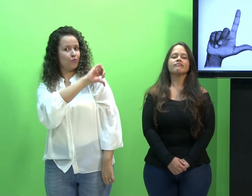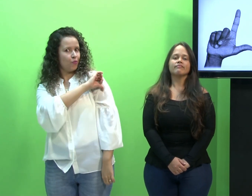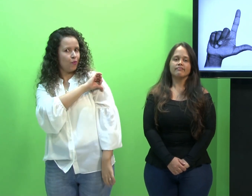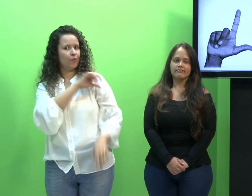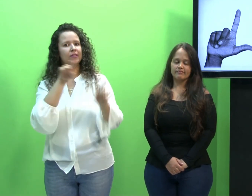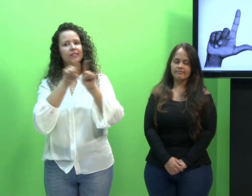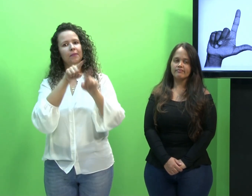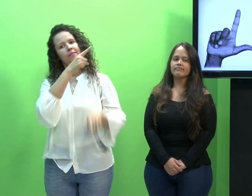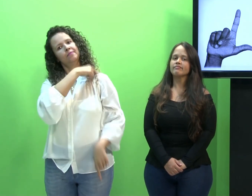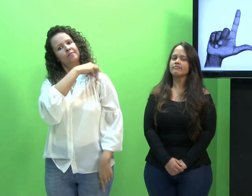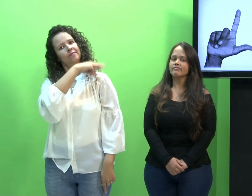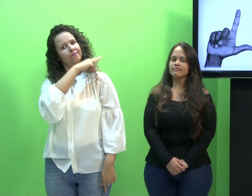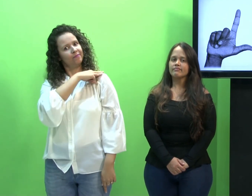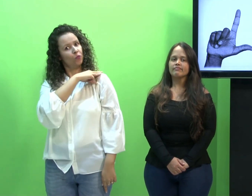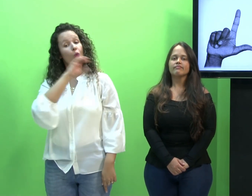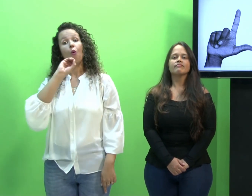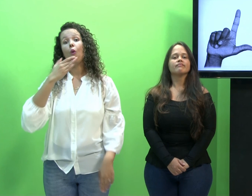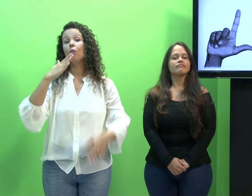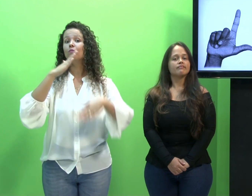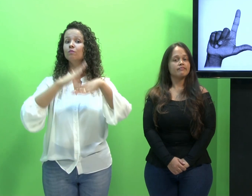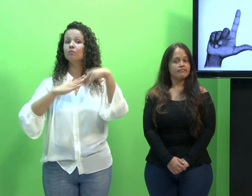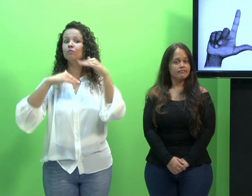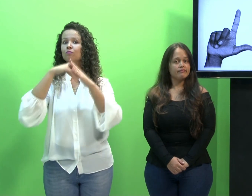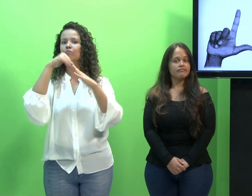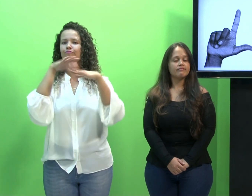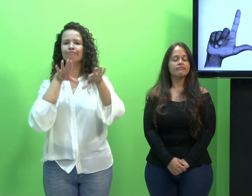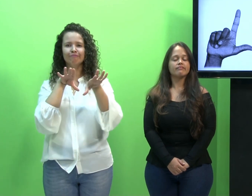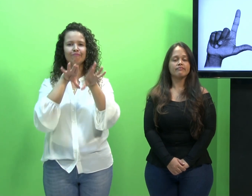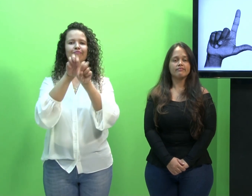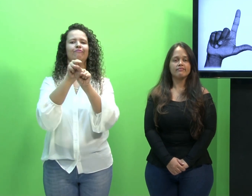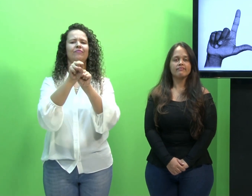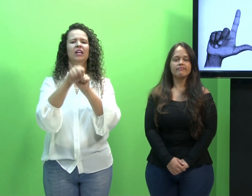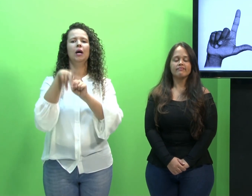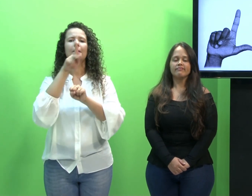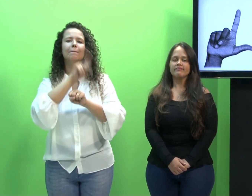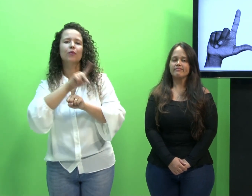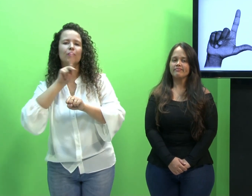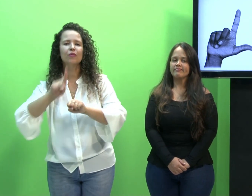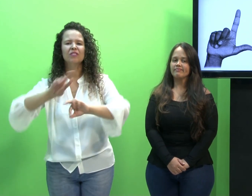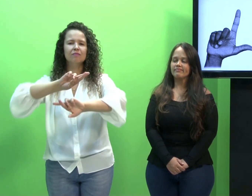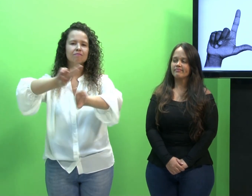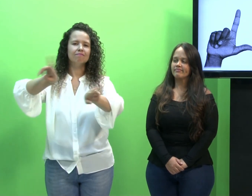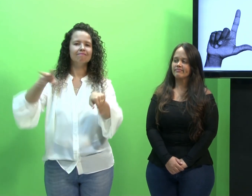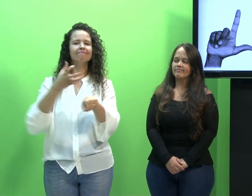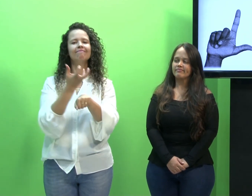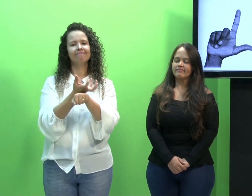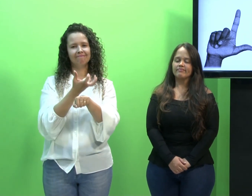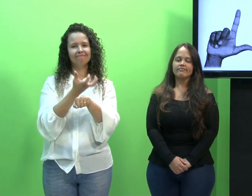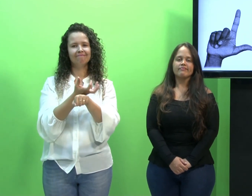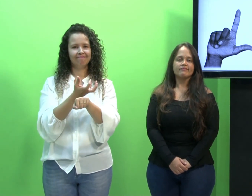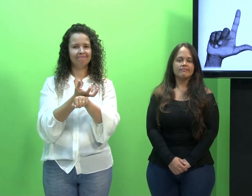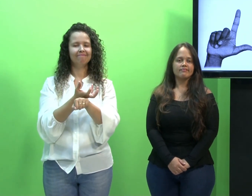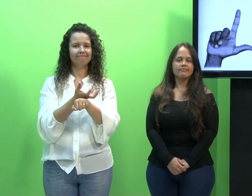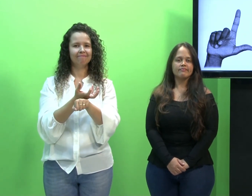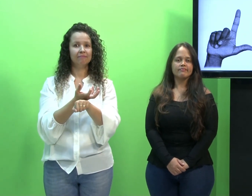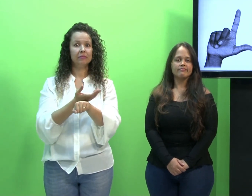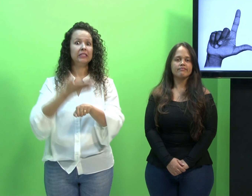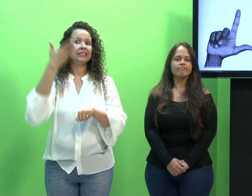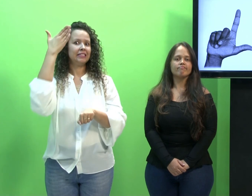ou educação profissional, com docentes das diferentes áreas do conhecimento, cientes da